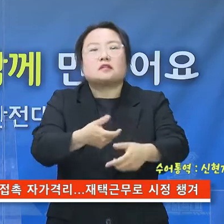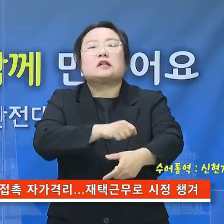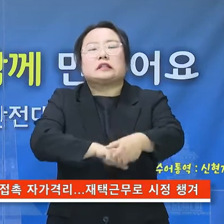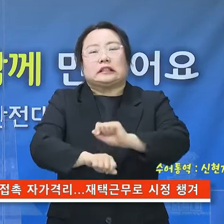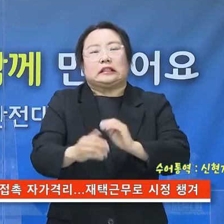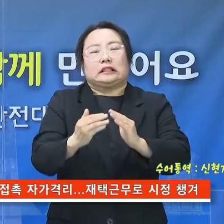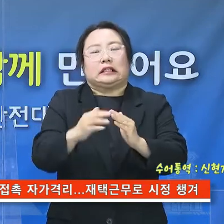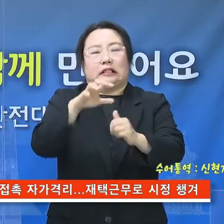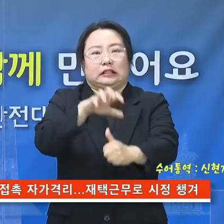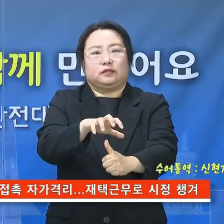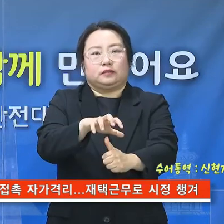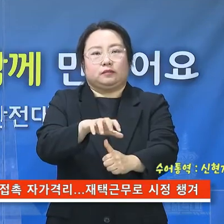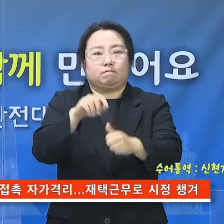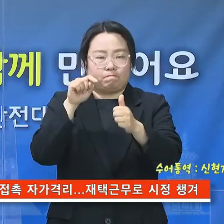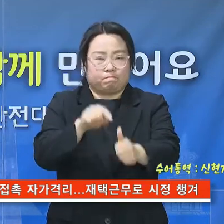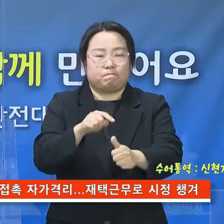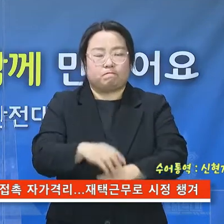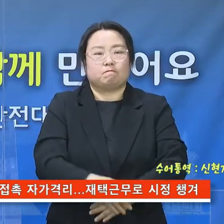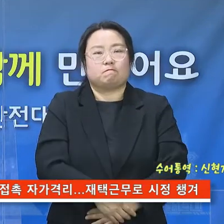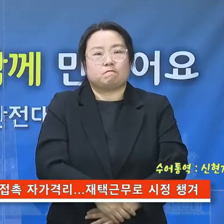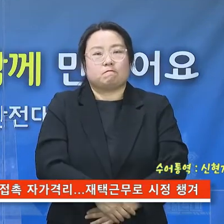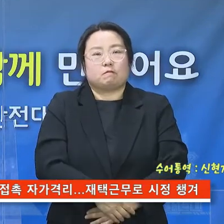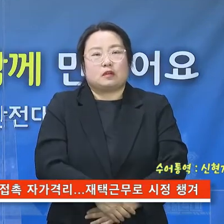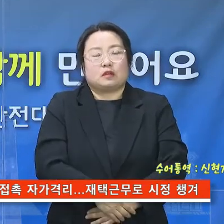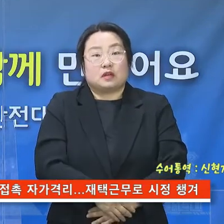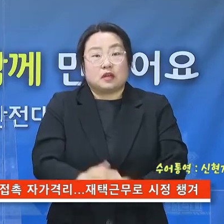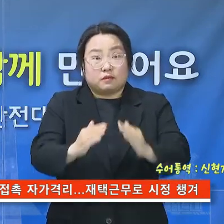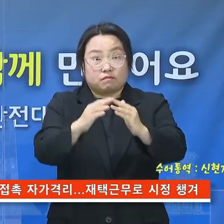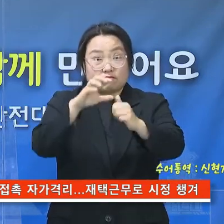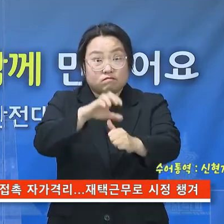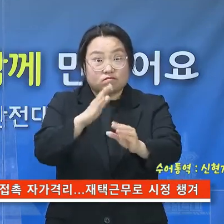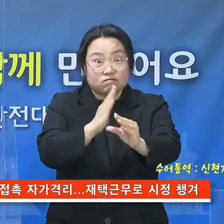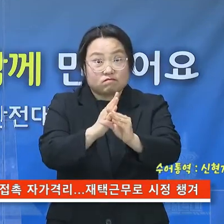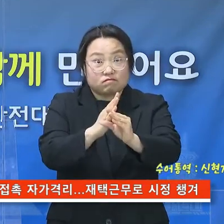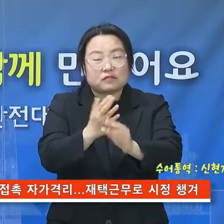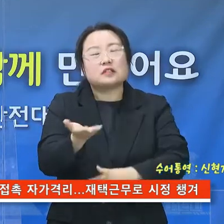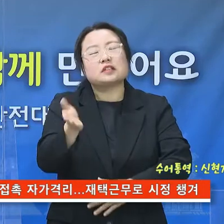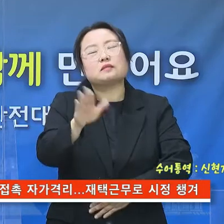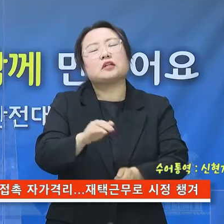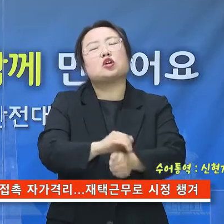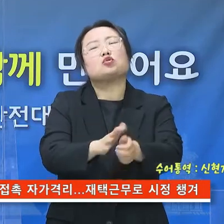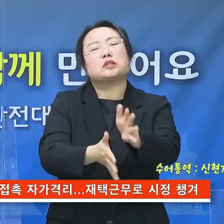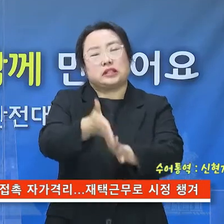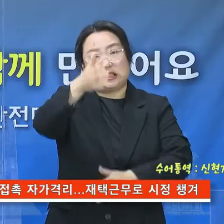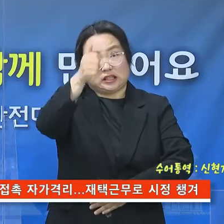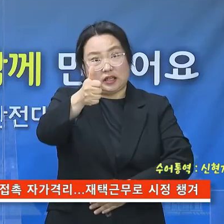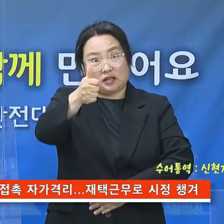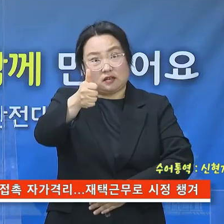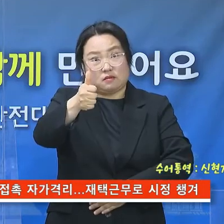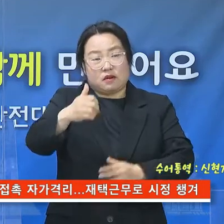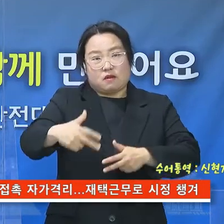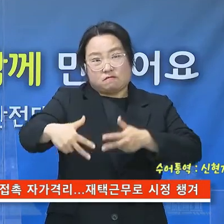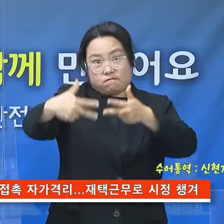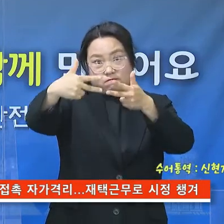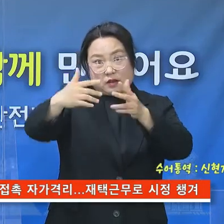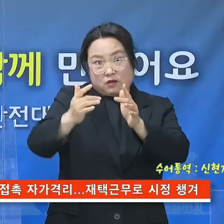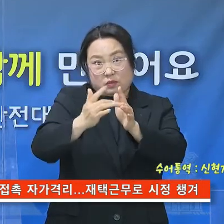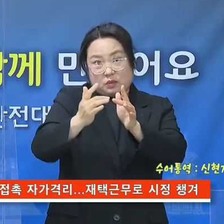경리를 결정하였습니다 비록 자가 경리 중이지만 시장님께서 는 비대면 재택근무 형식으로